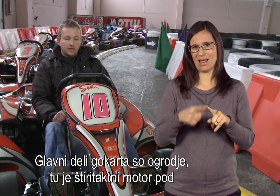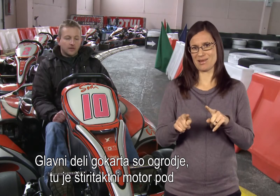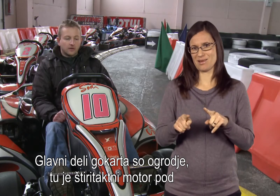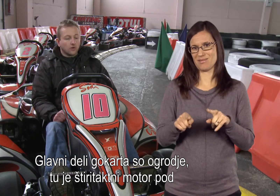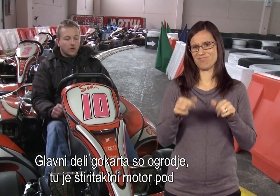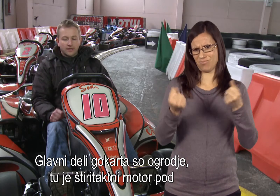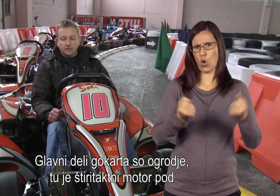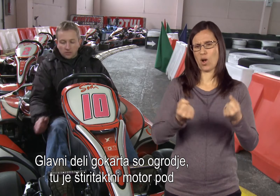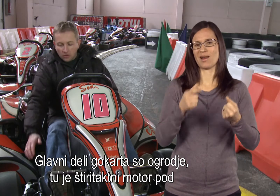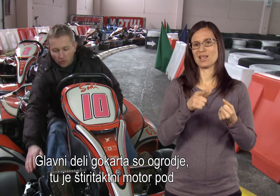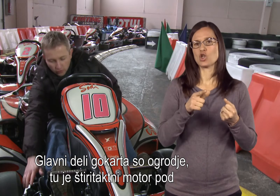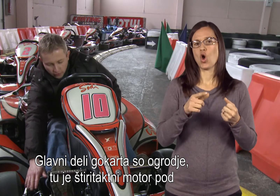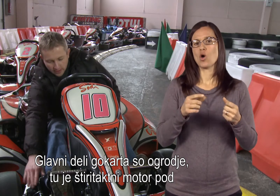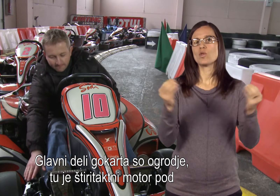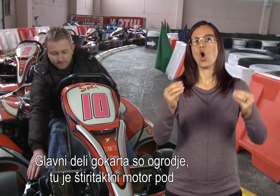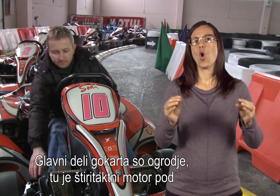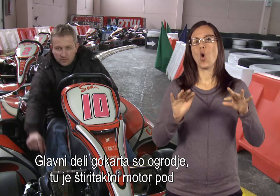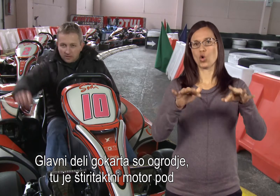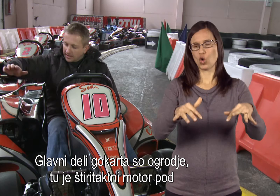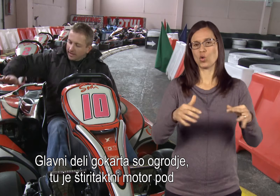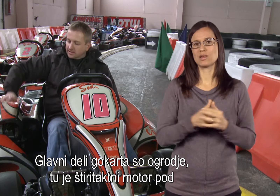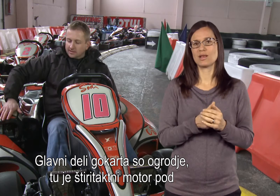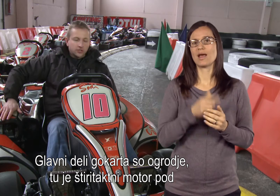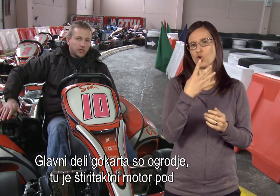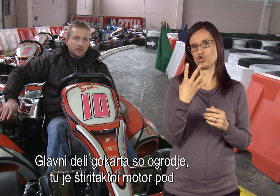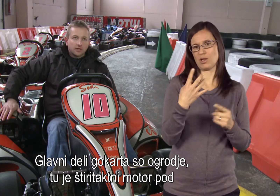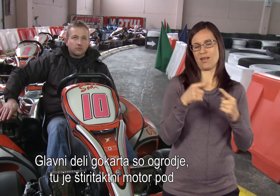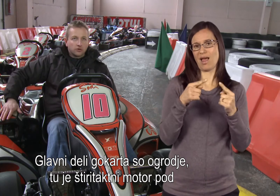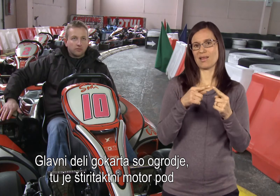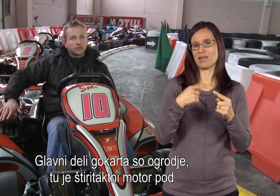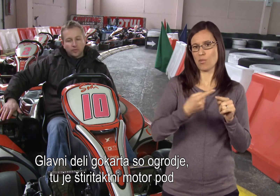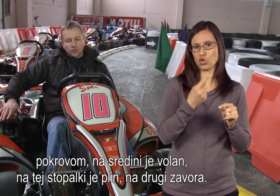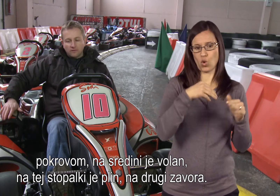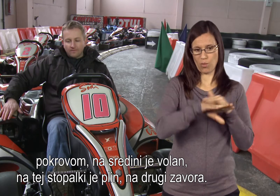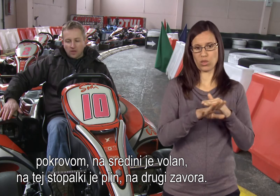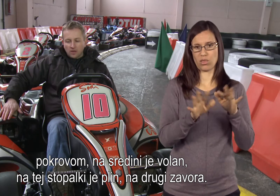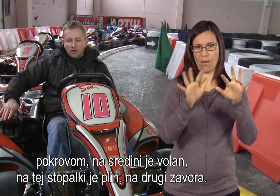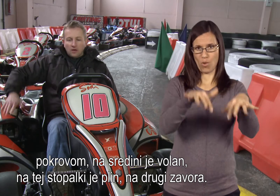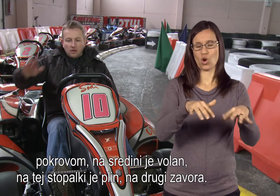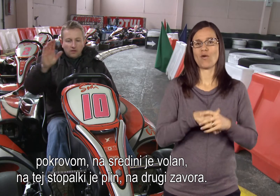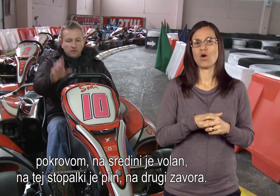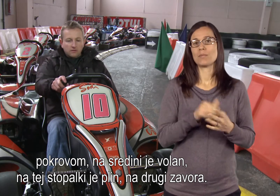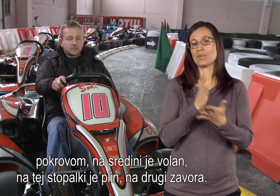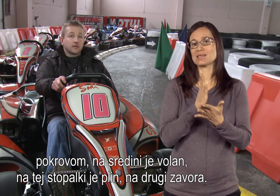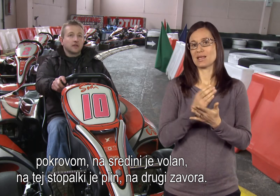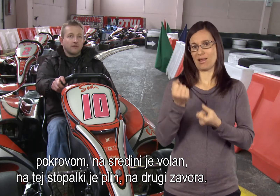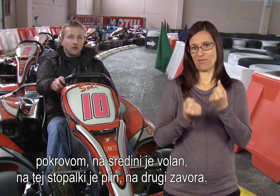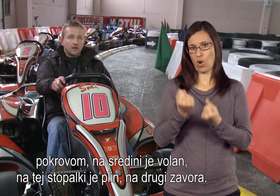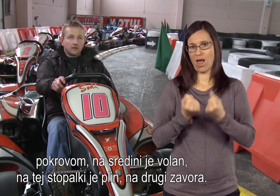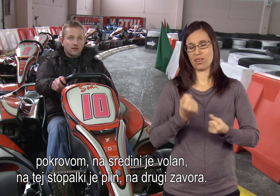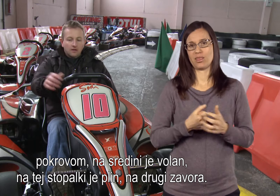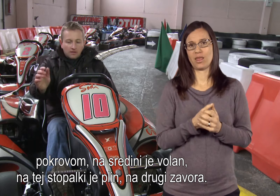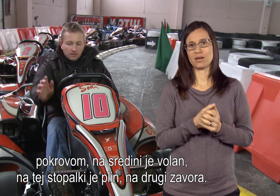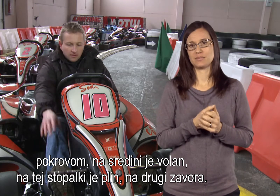Glavni deli go-karda so ogrodje, tle je sicer štiritaktni motor, potem pokrovom, na sredini je